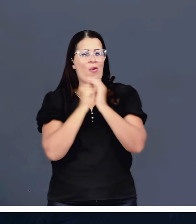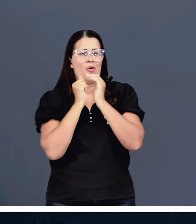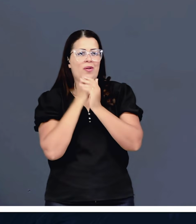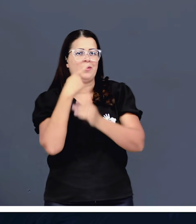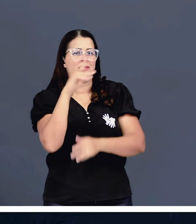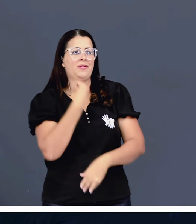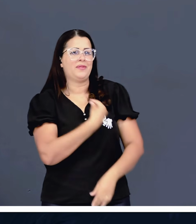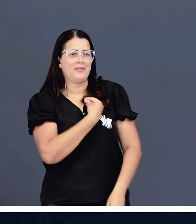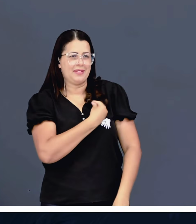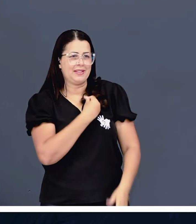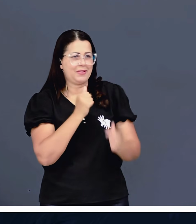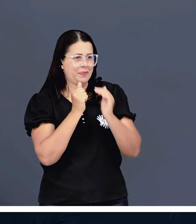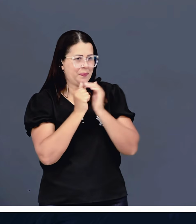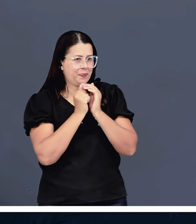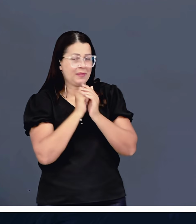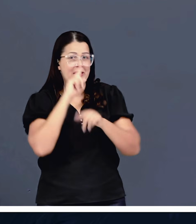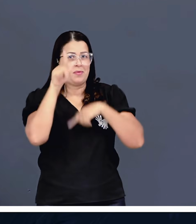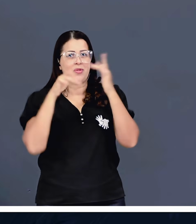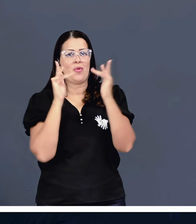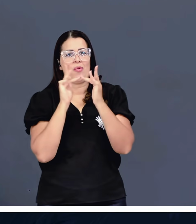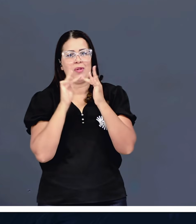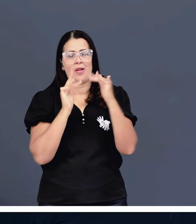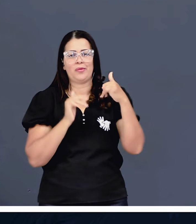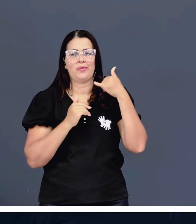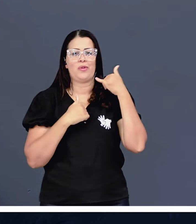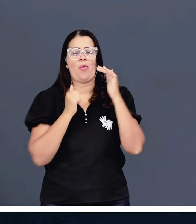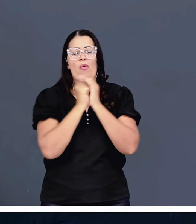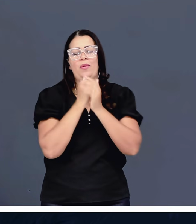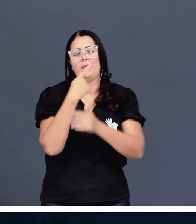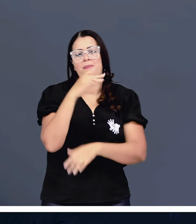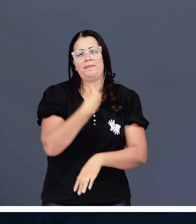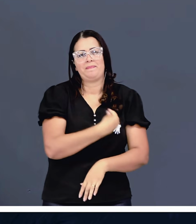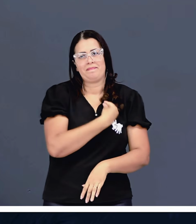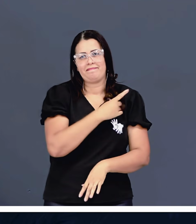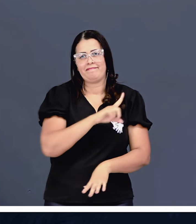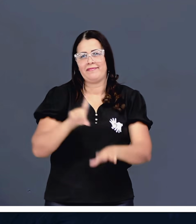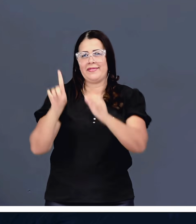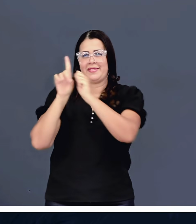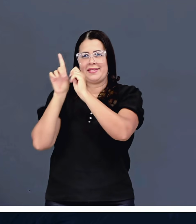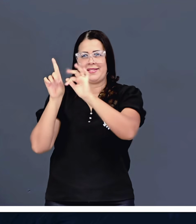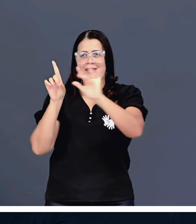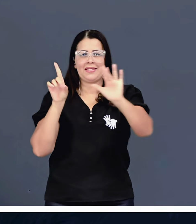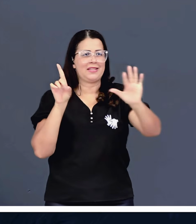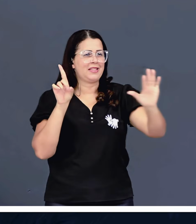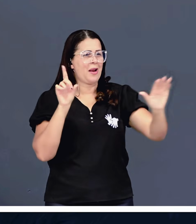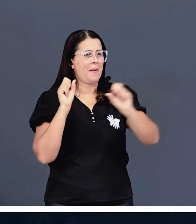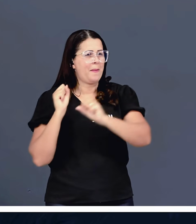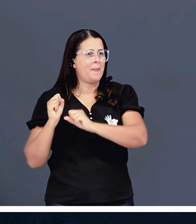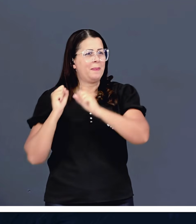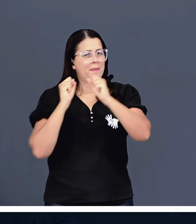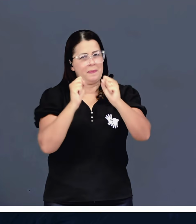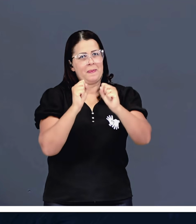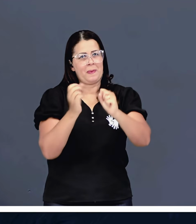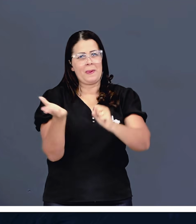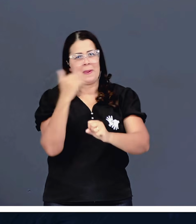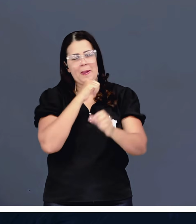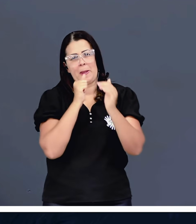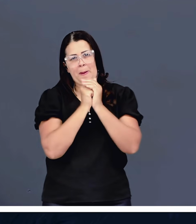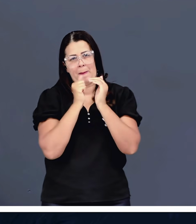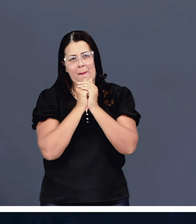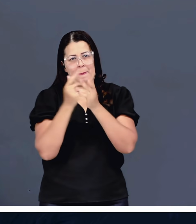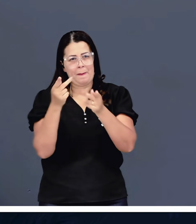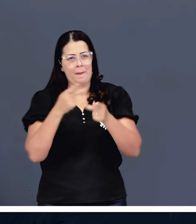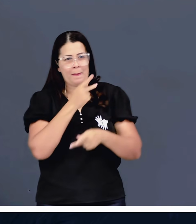vida. Amém? Estaremos entrando em contato com você, orando pela sua vida. Que Deus esteja te abençoando poderosamente. Vamos orar pelos